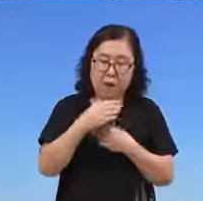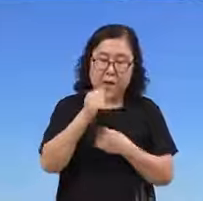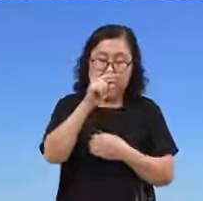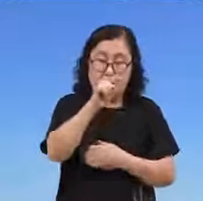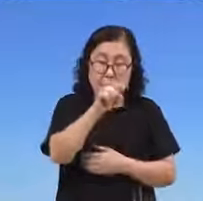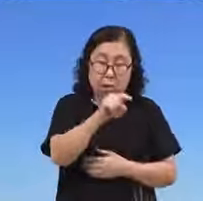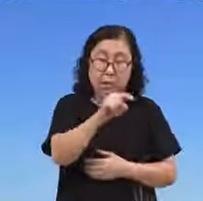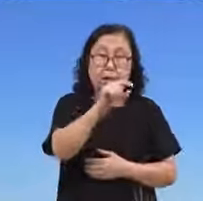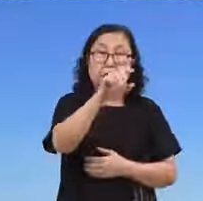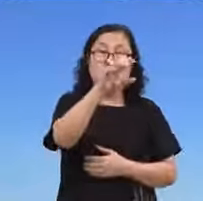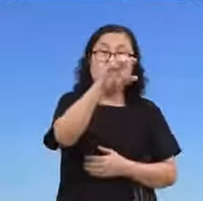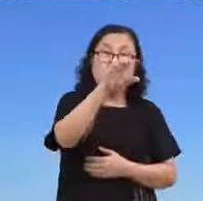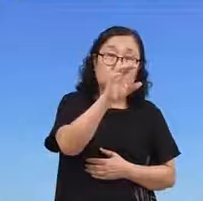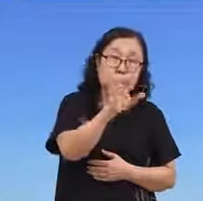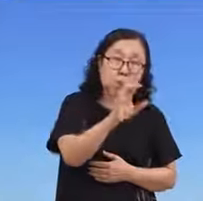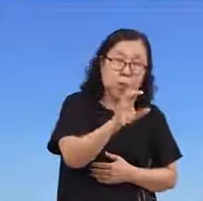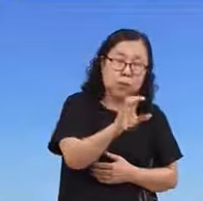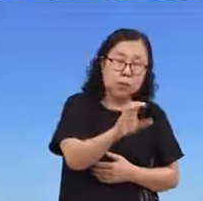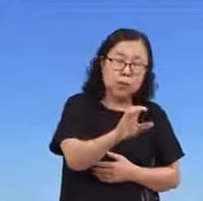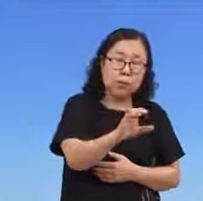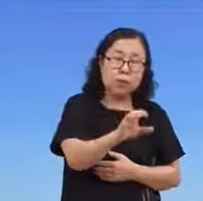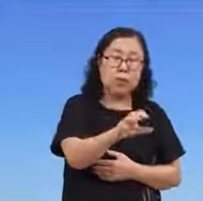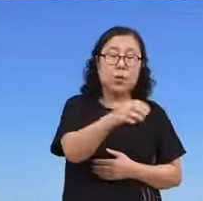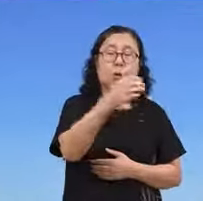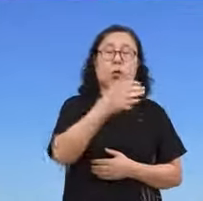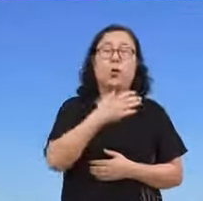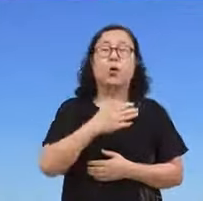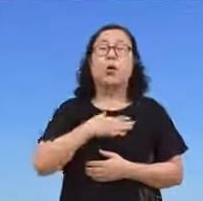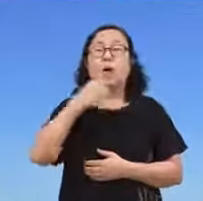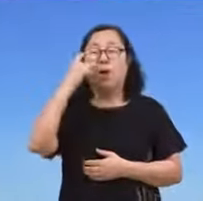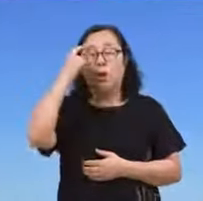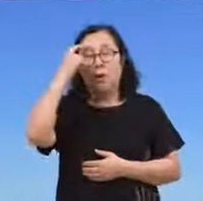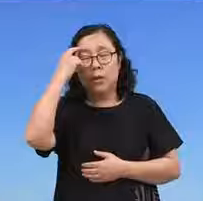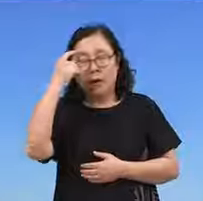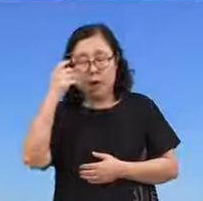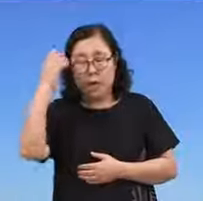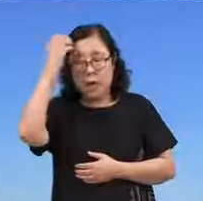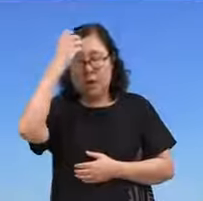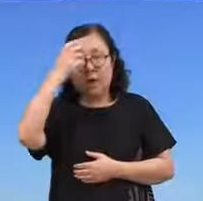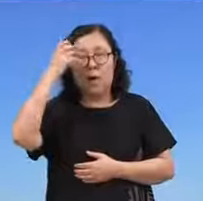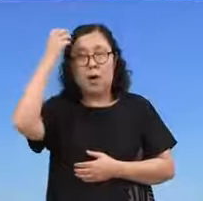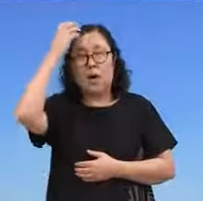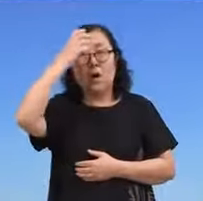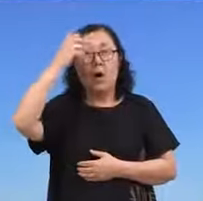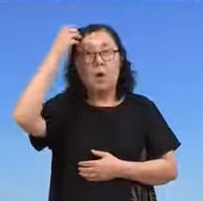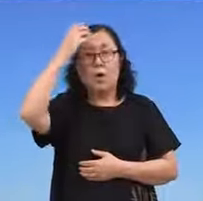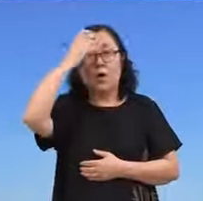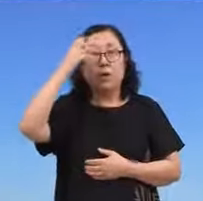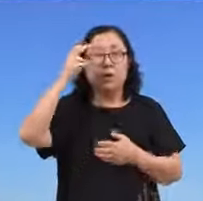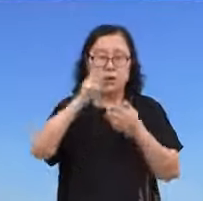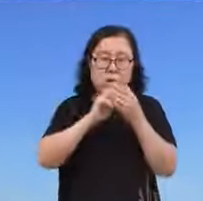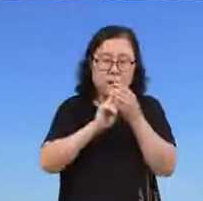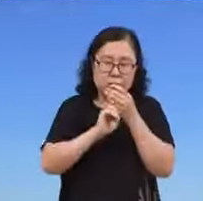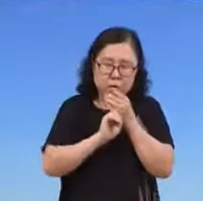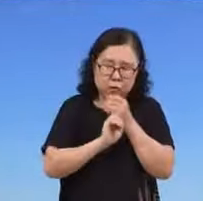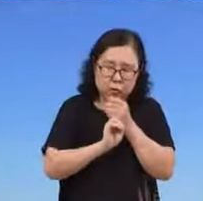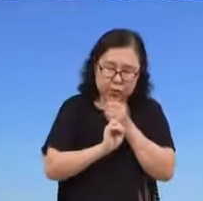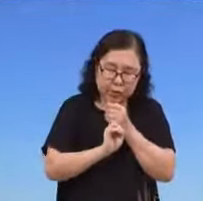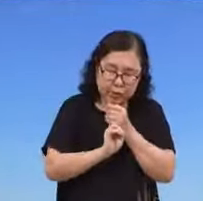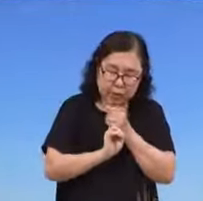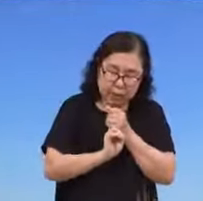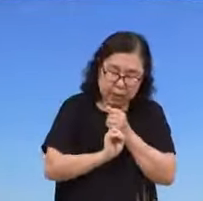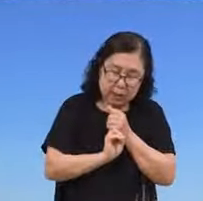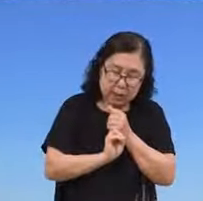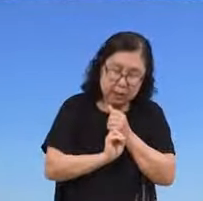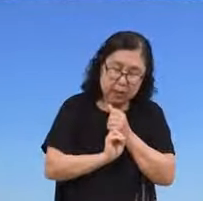및 안전한 그곳으로 내 영혼을 숨기시네. 내 영혼을 우리